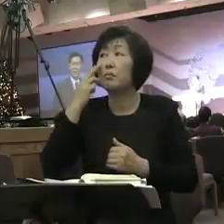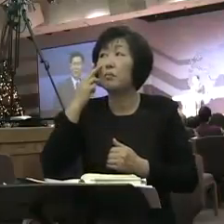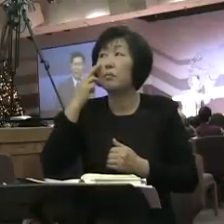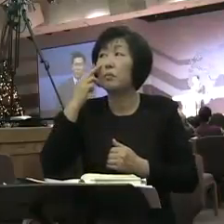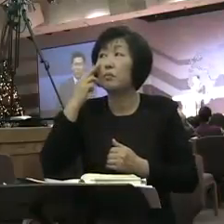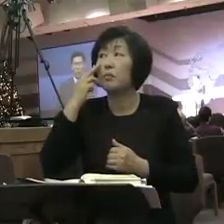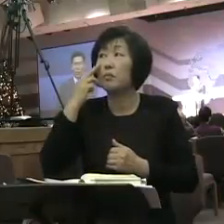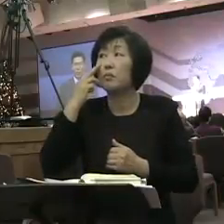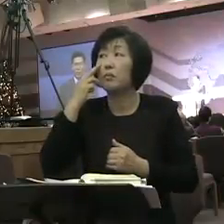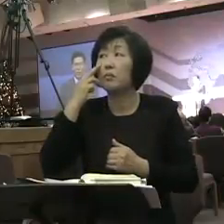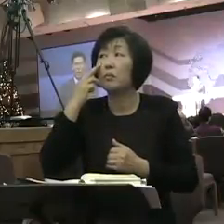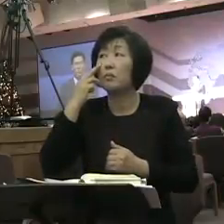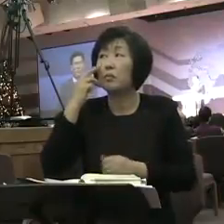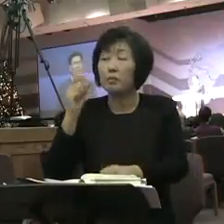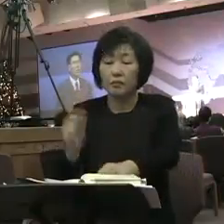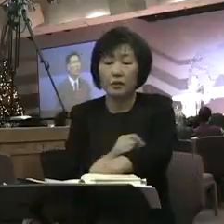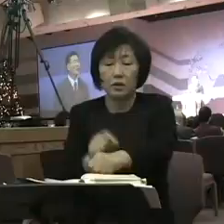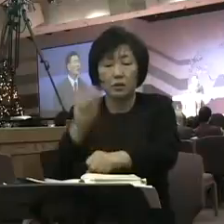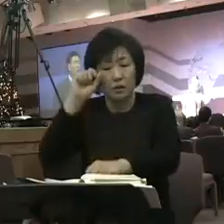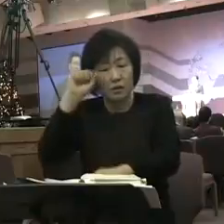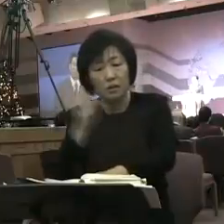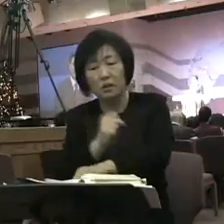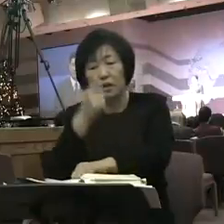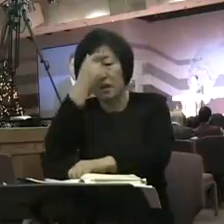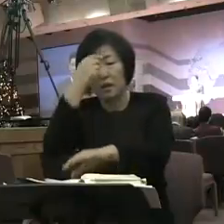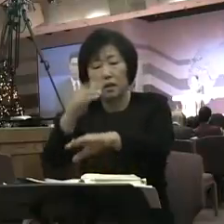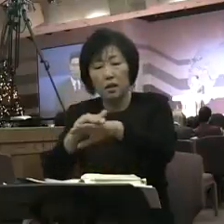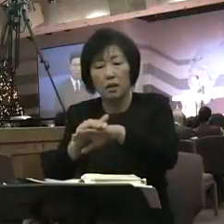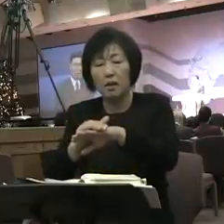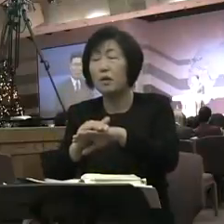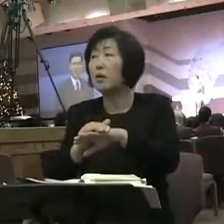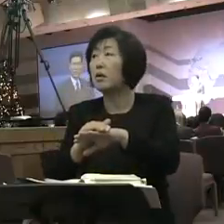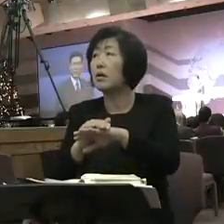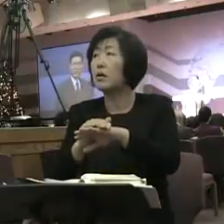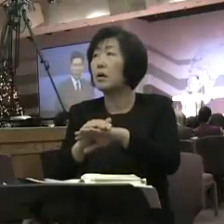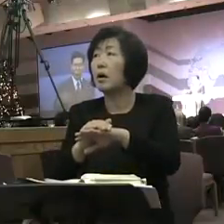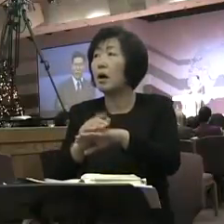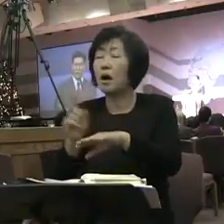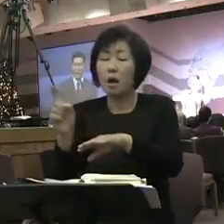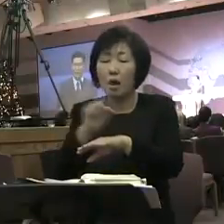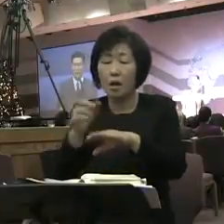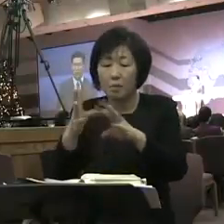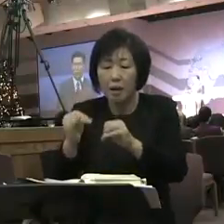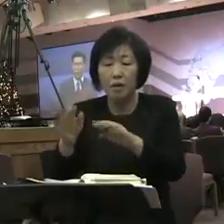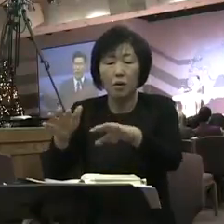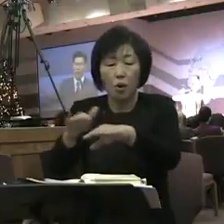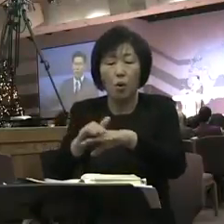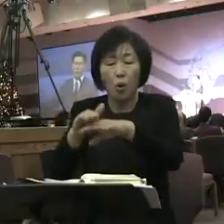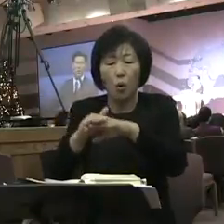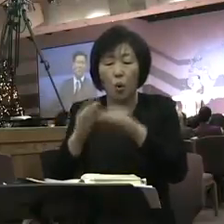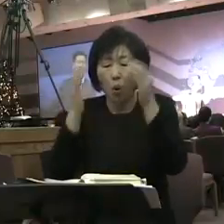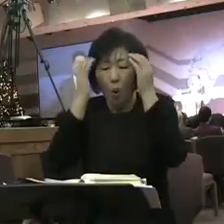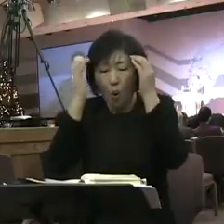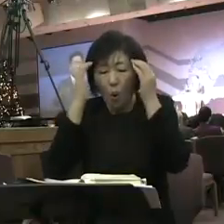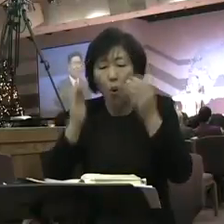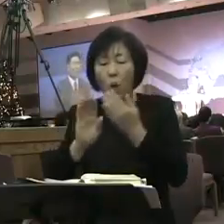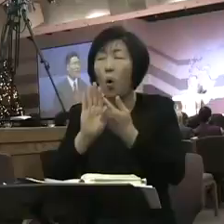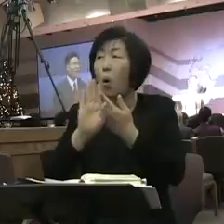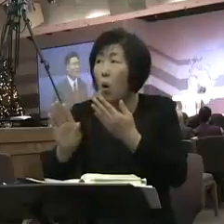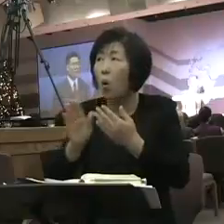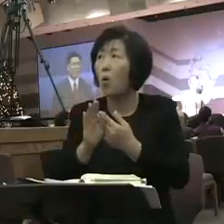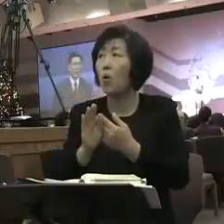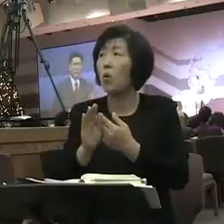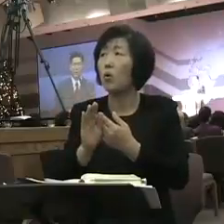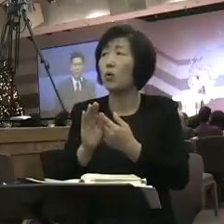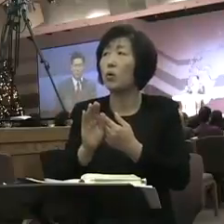이 특세를 아무리 모여도 여러분들에게 고난이 없다 그렇게 생각하시는 분들이 많이 있을 거예요. 고난이란 외부에서 여러분들에게 주는